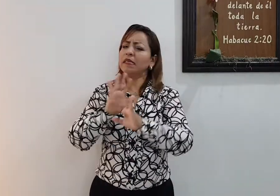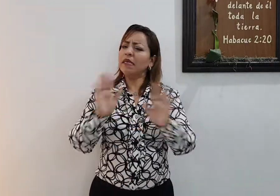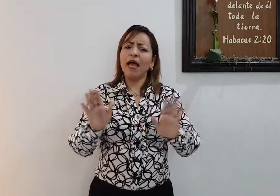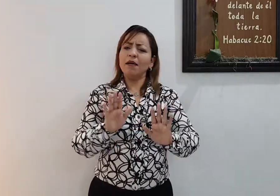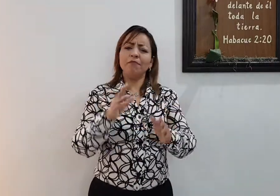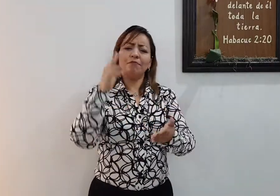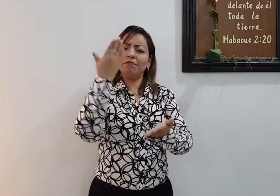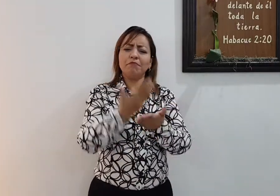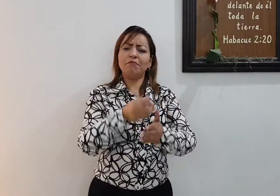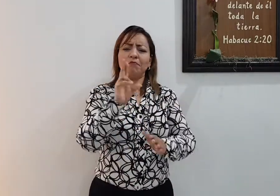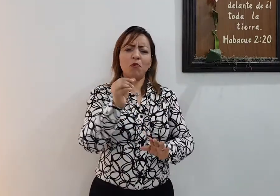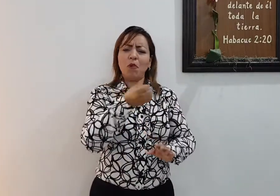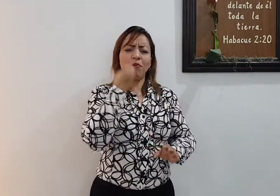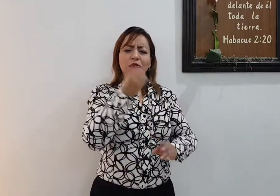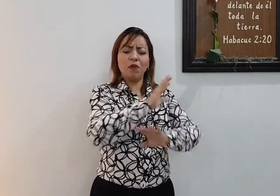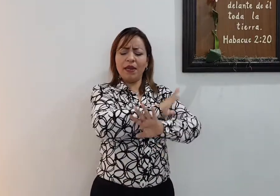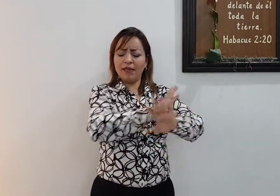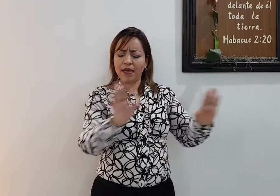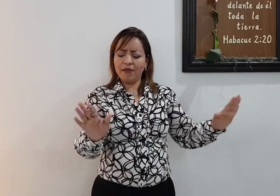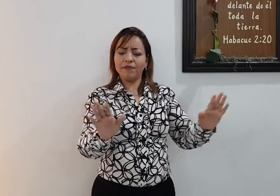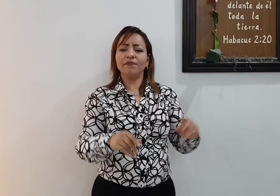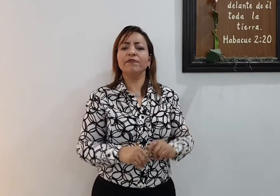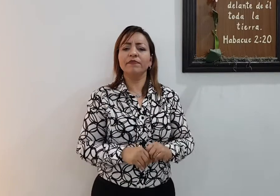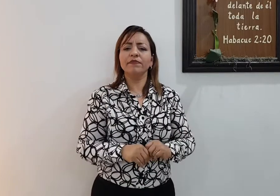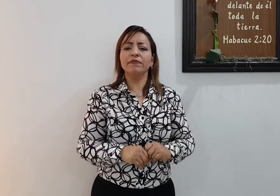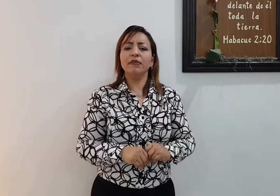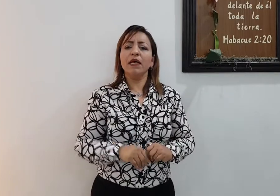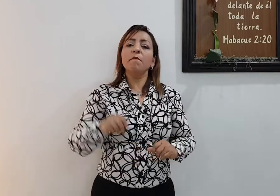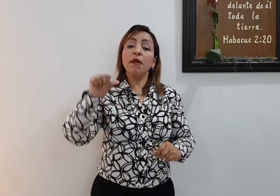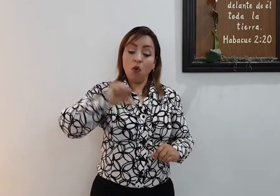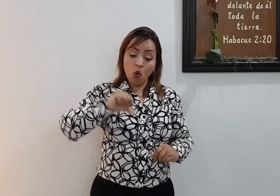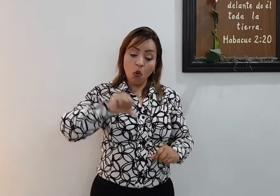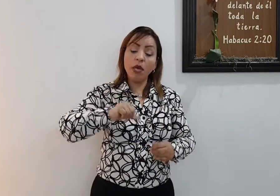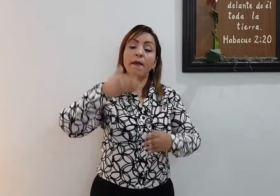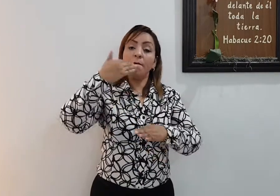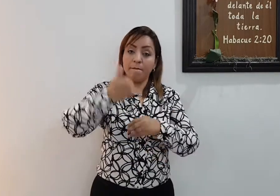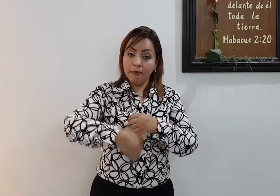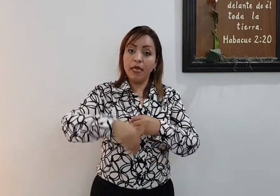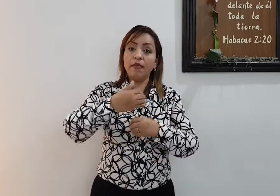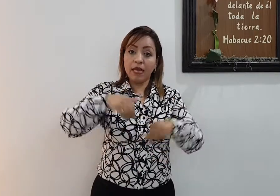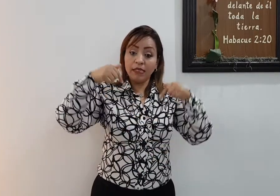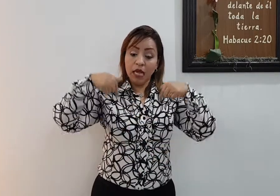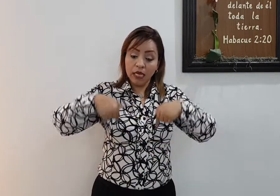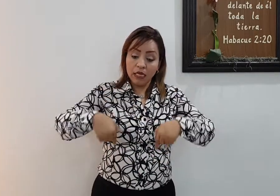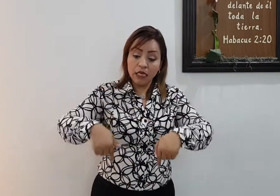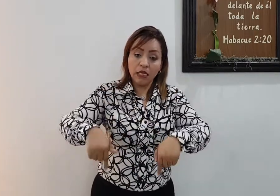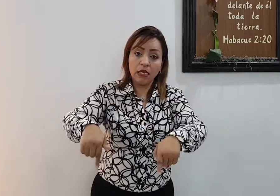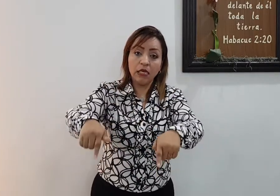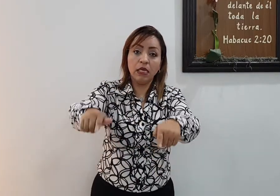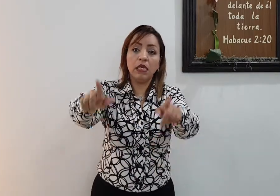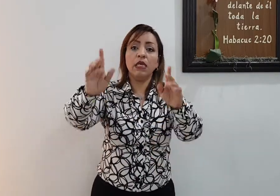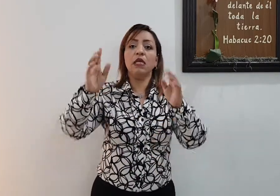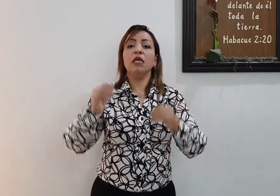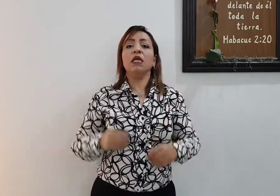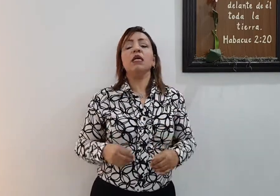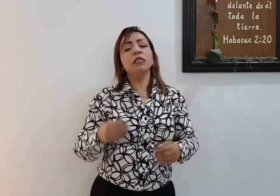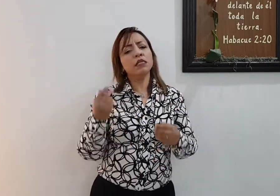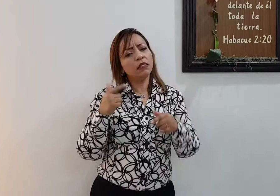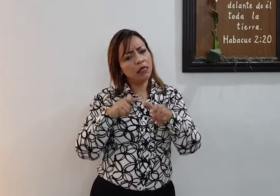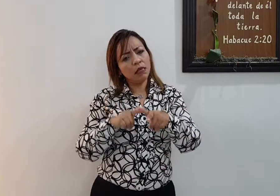¿cuánto necesitamos orar? Dijo un escritor, hermanos, no necesitas nada, me temo que